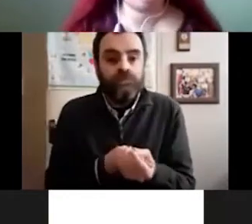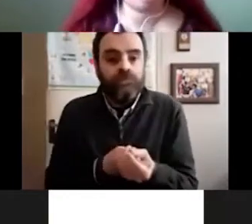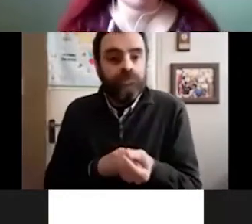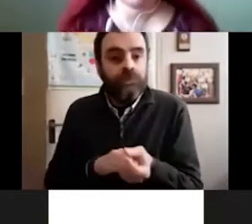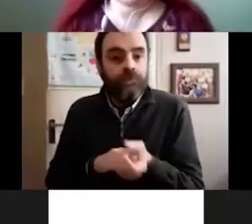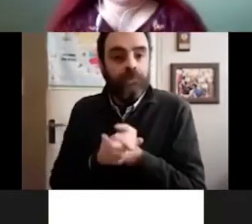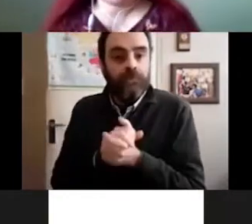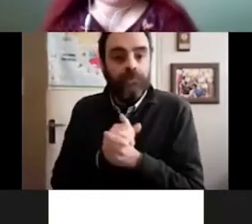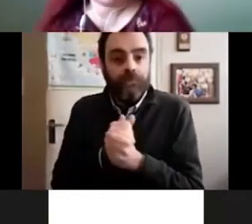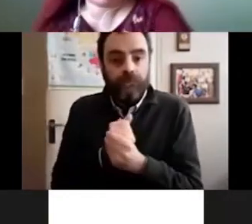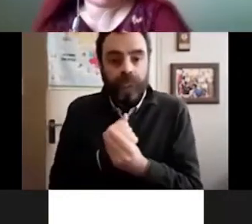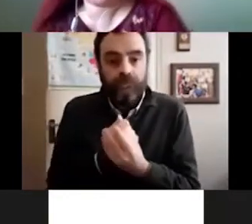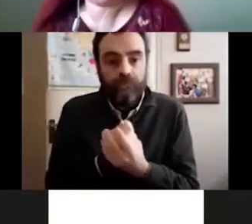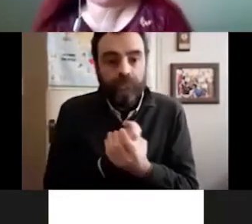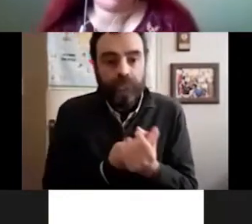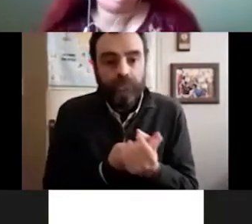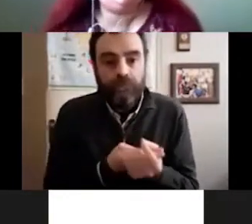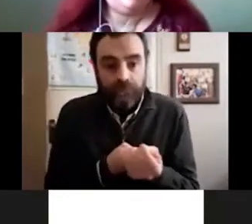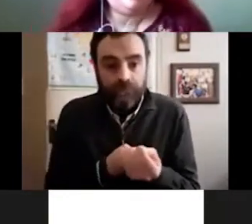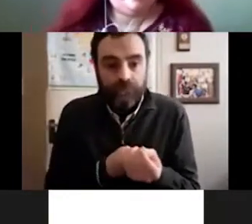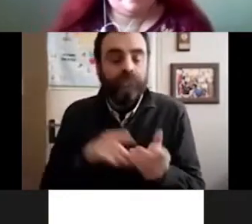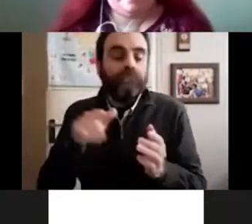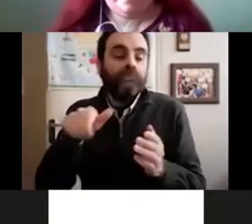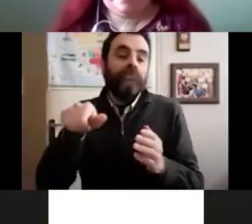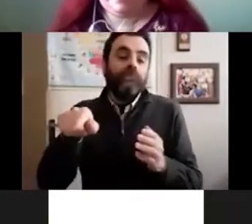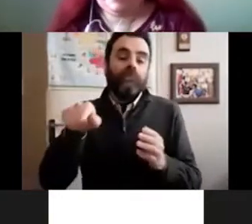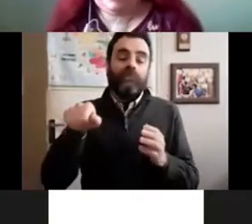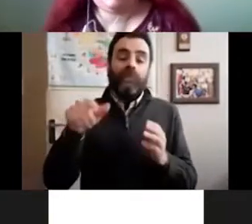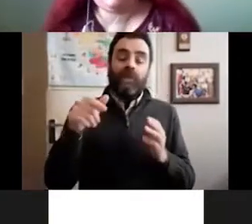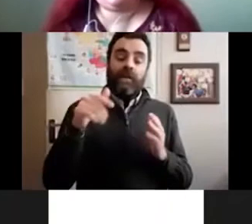Bueno, el profesor Juan Luis